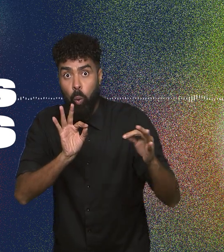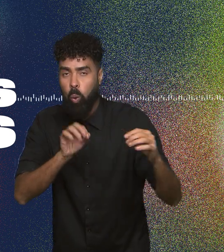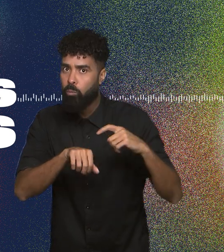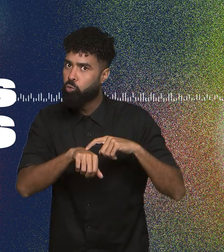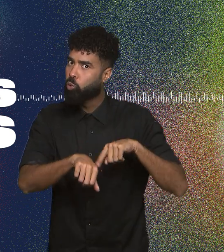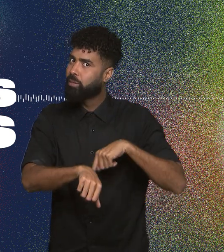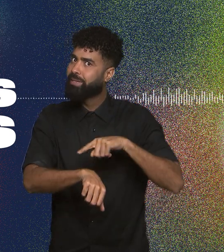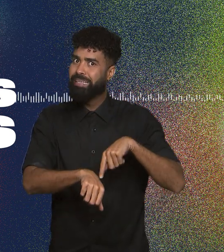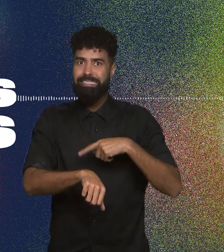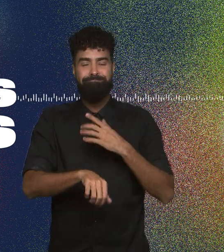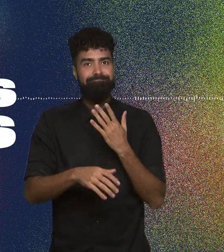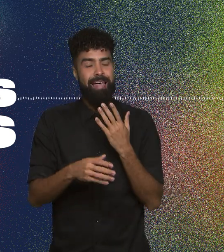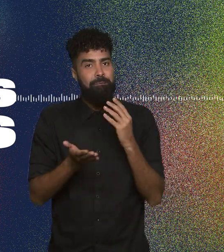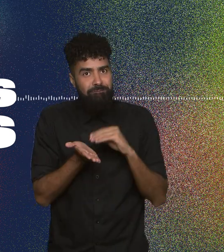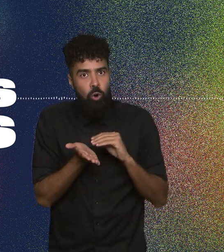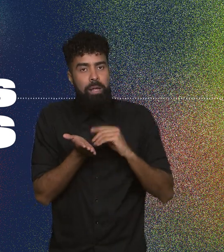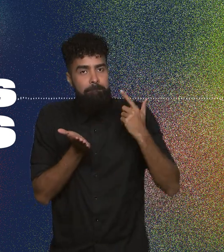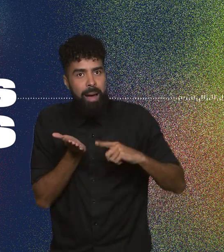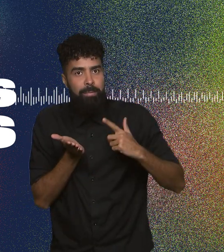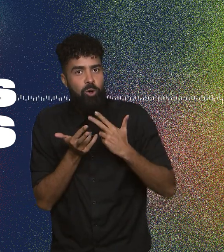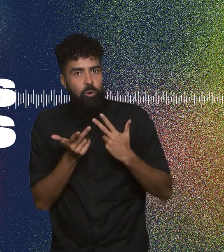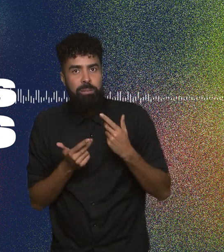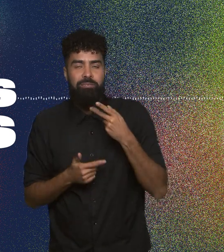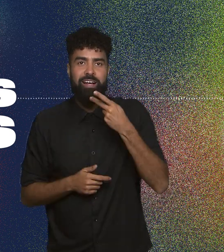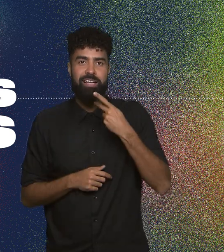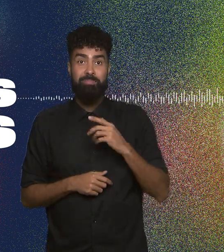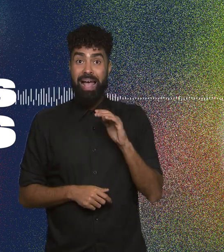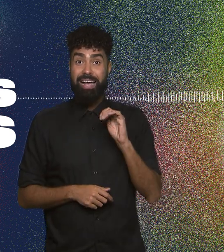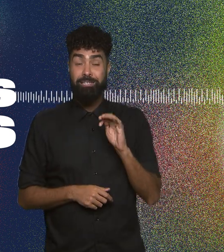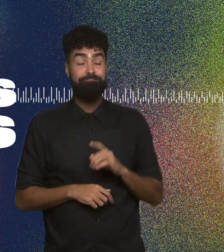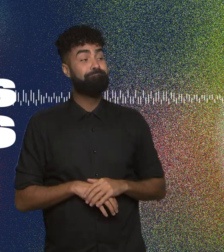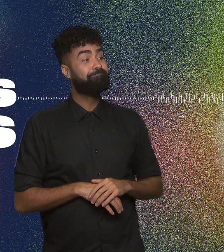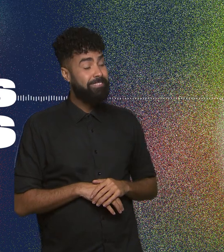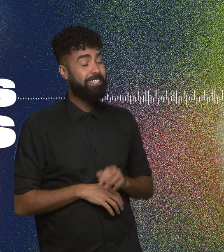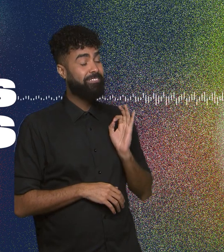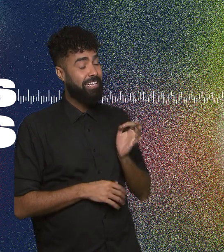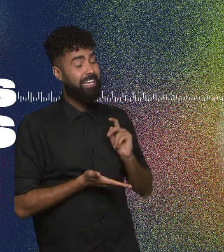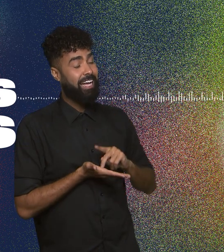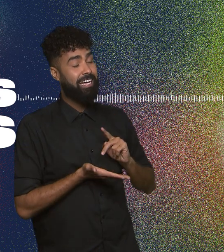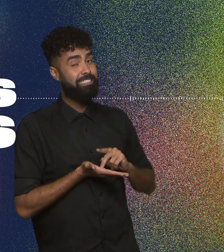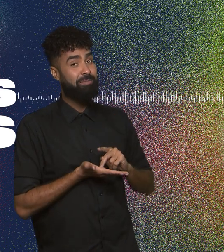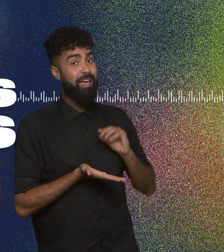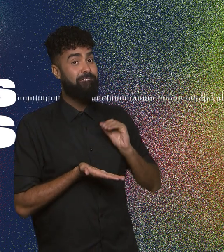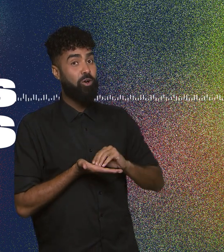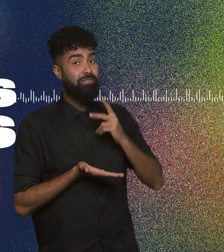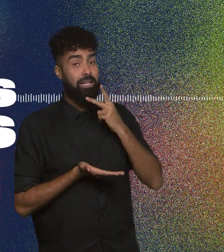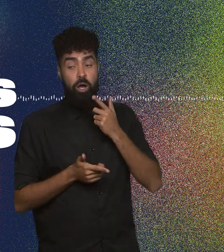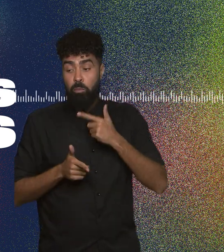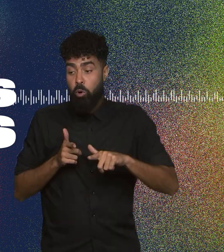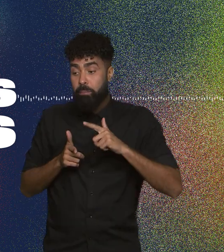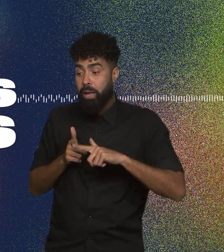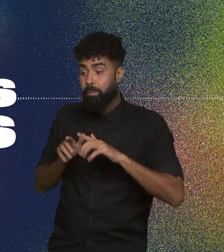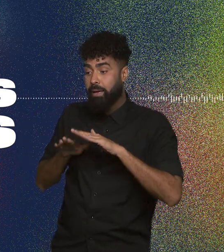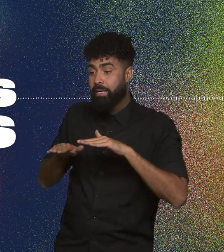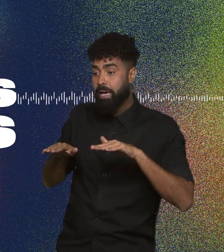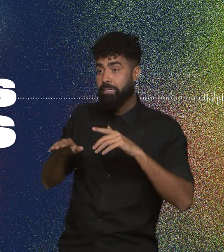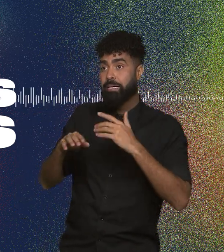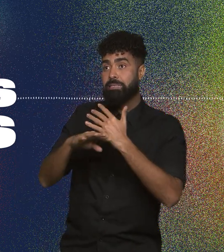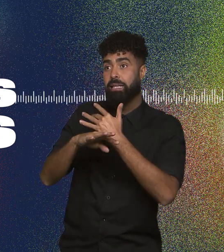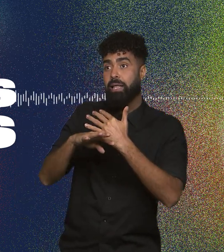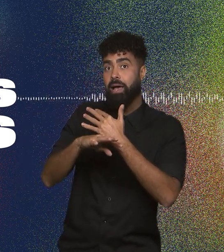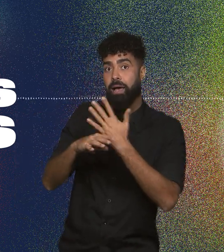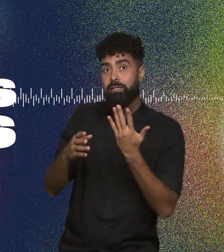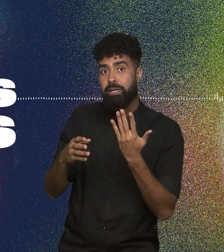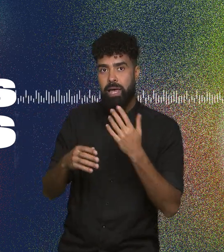E ainda temos um montão de coisa pra falar. Verdade. Nem falamos dos problemas das crianças nas cidades e que